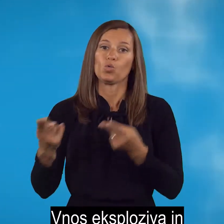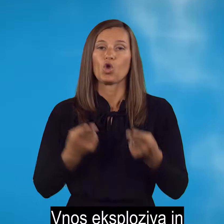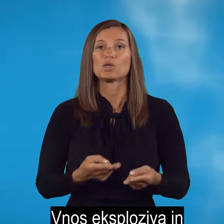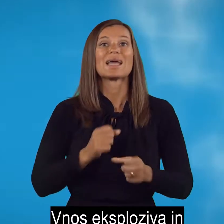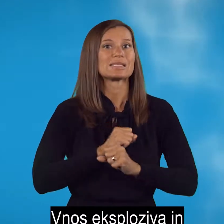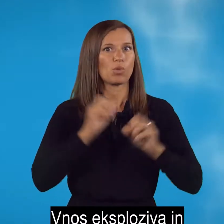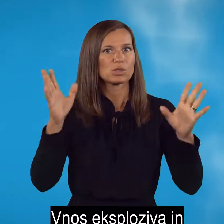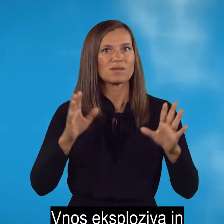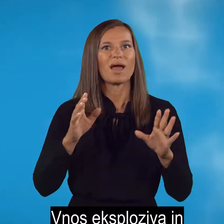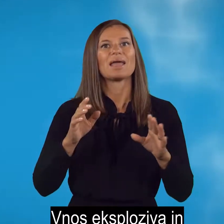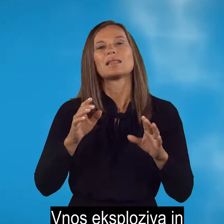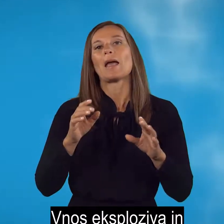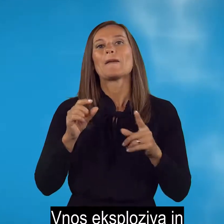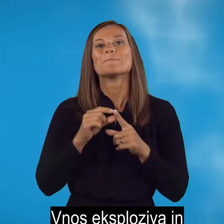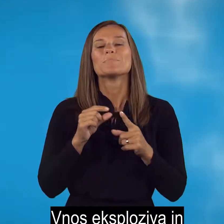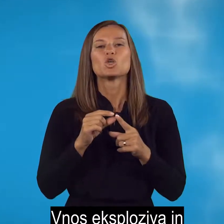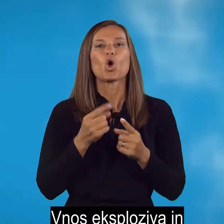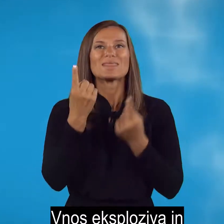Vnos eksploziva in pirotehničnih izdelkov.